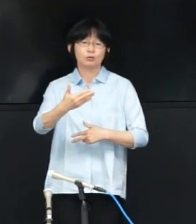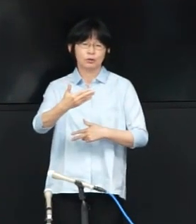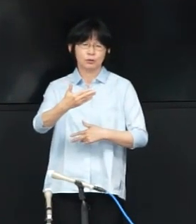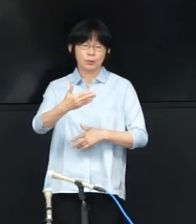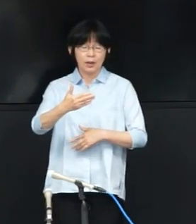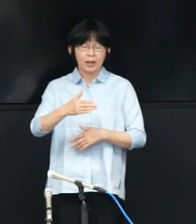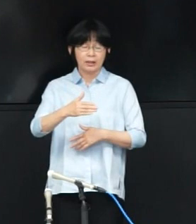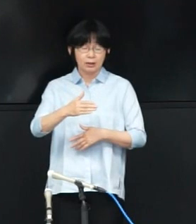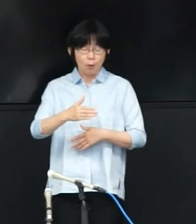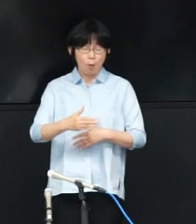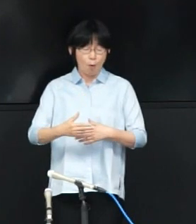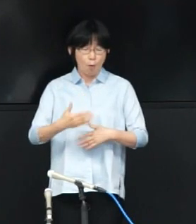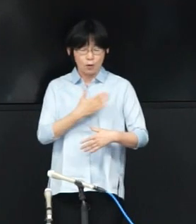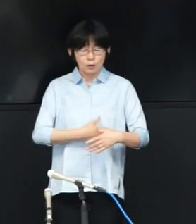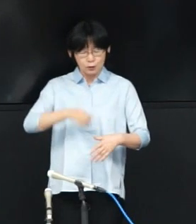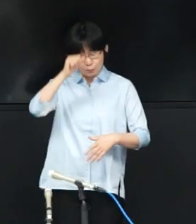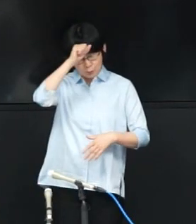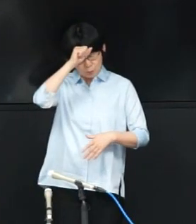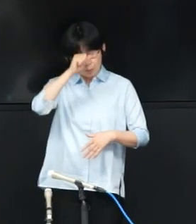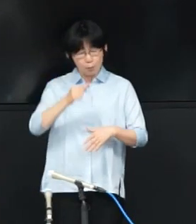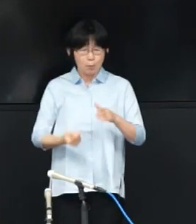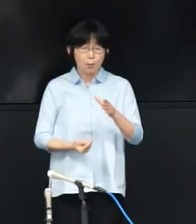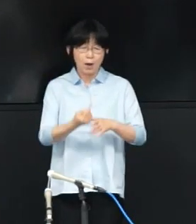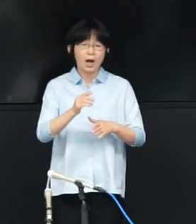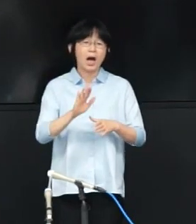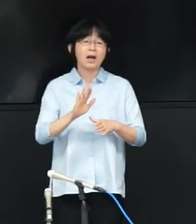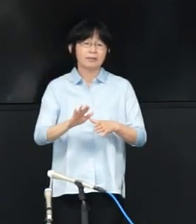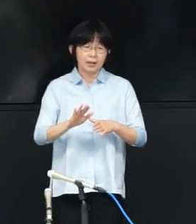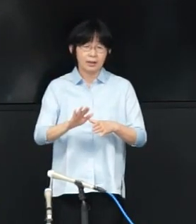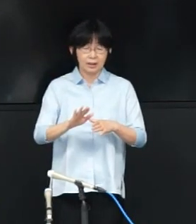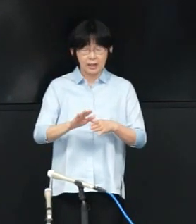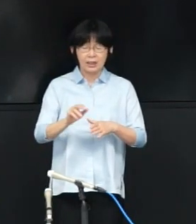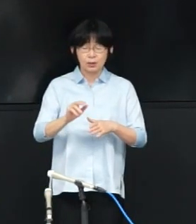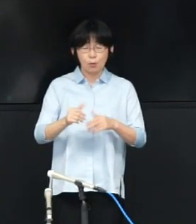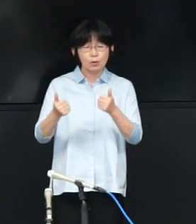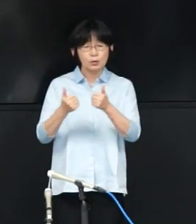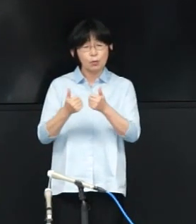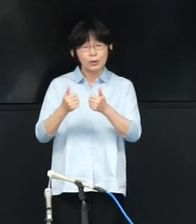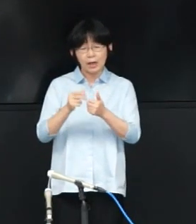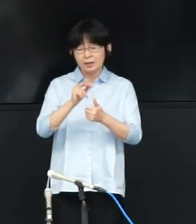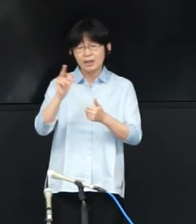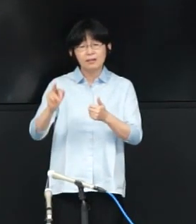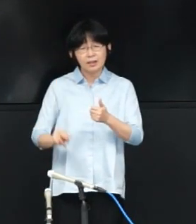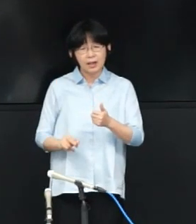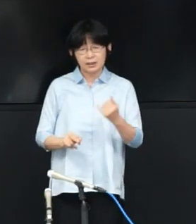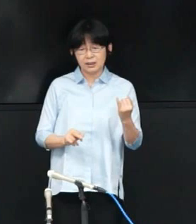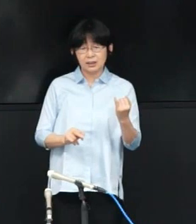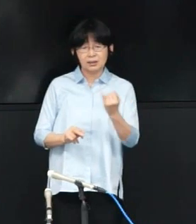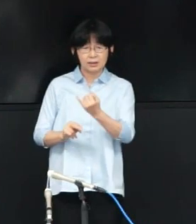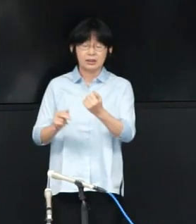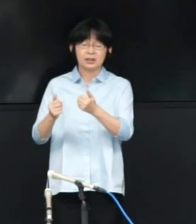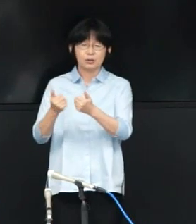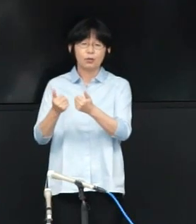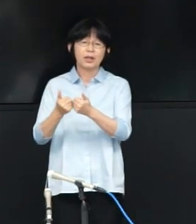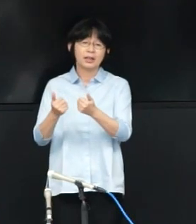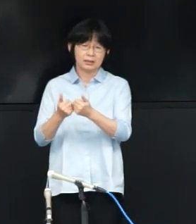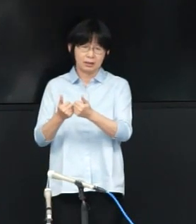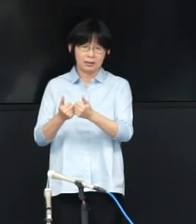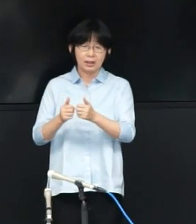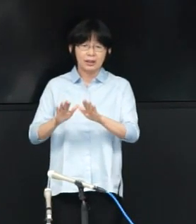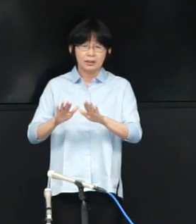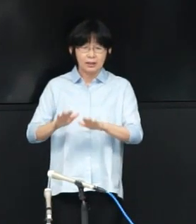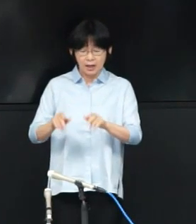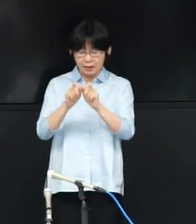、帰国者接触者相談センターに相談され、本日陽性を確認いたしたところです